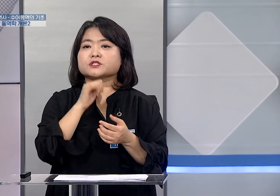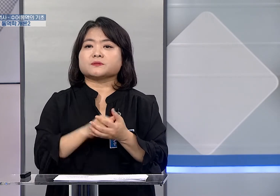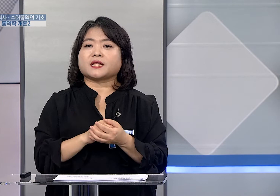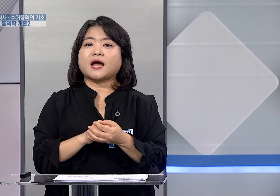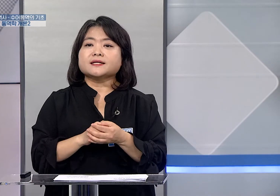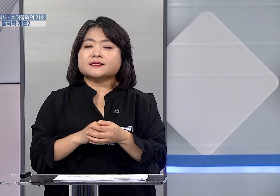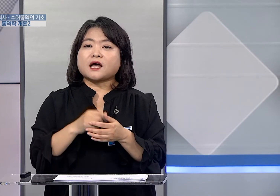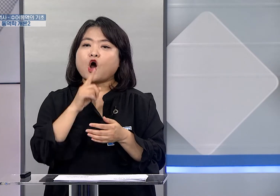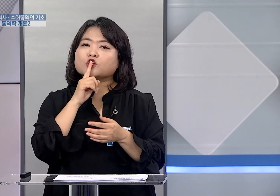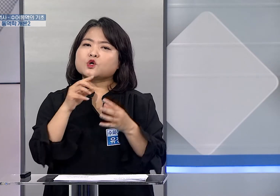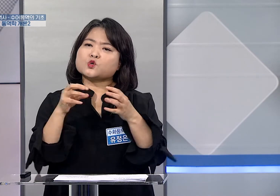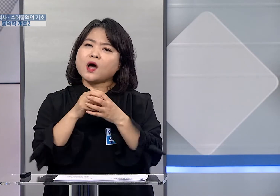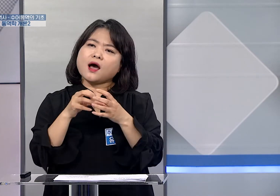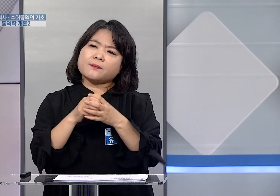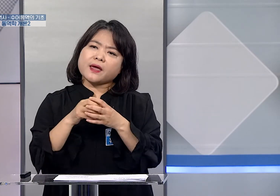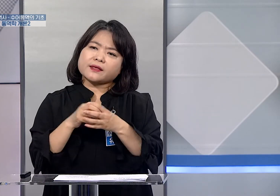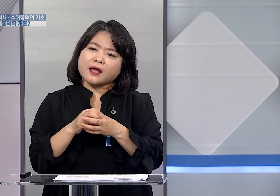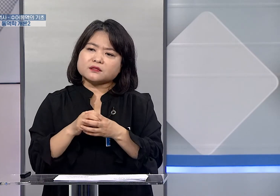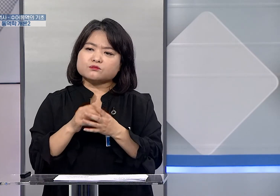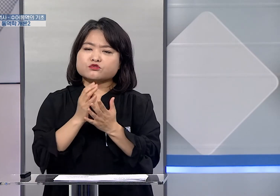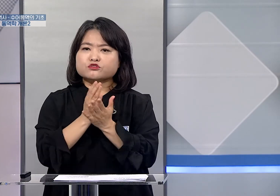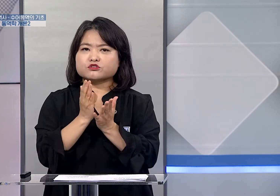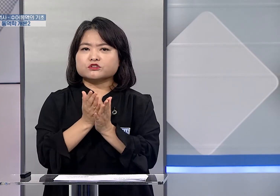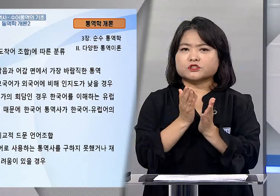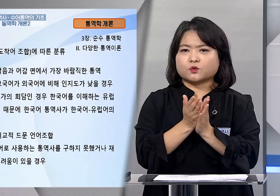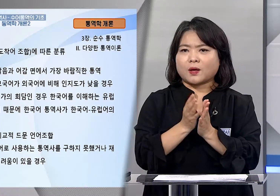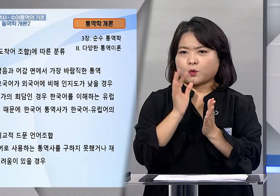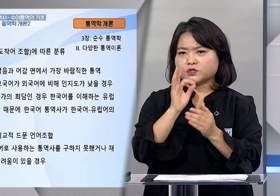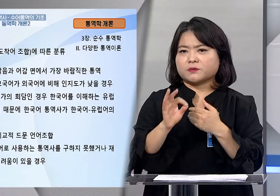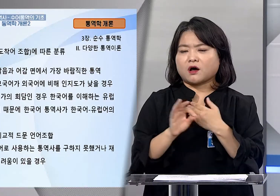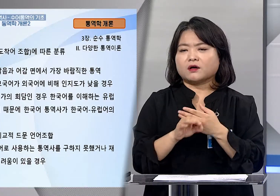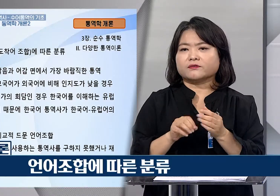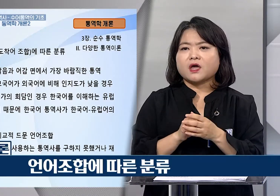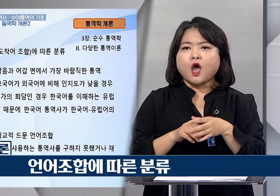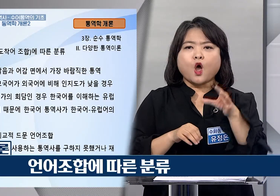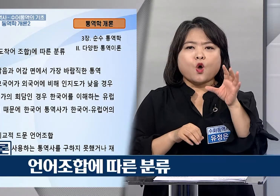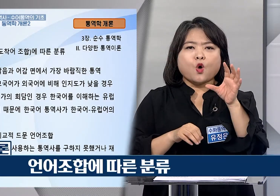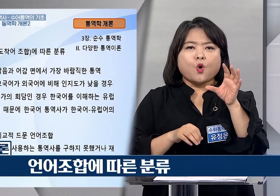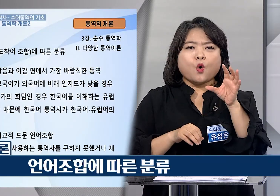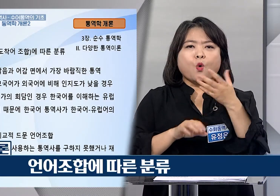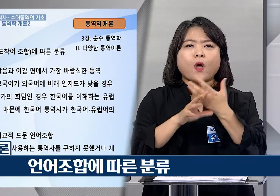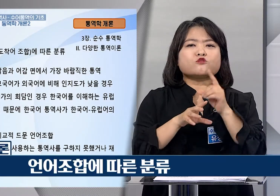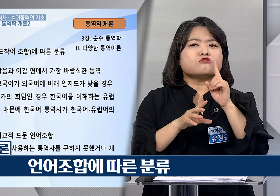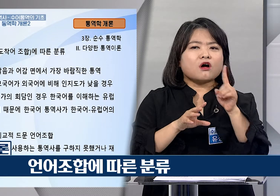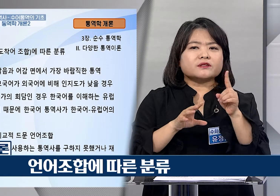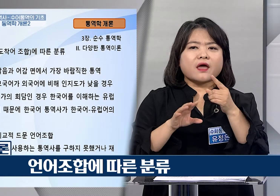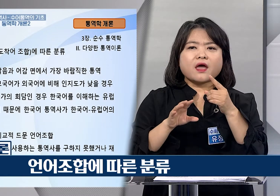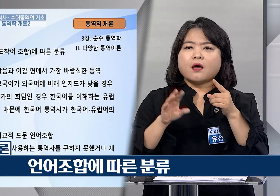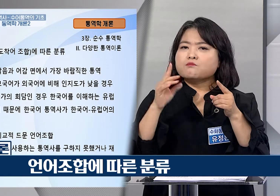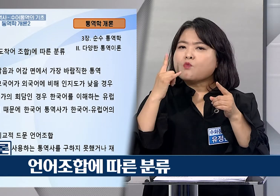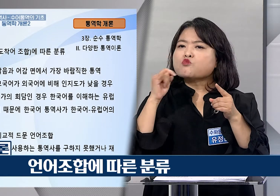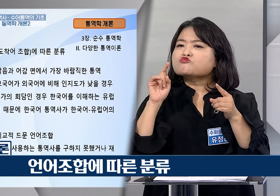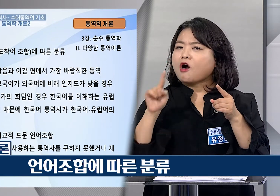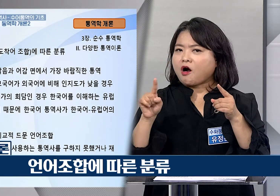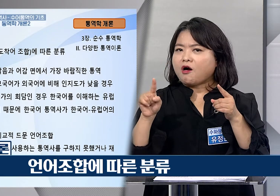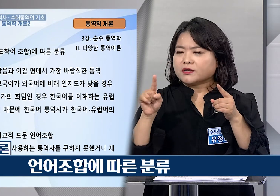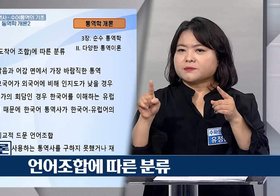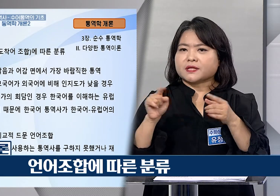수 있습니다. 자 언어 조합에 따른 분류를 또 한 보시면 외국어 대 모국어입니다.